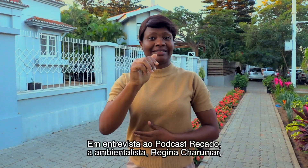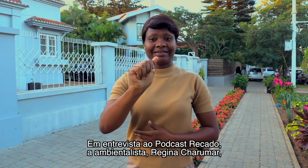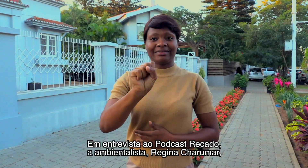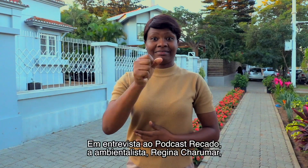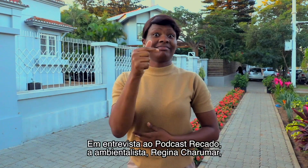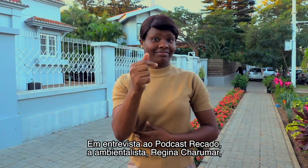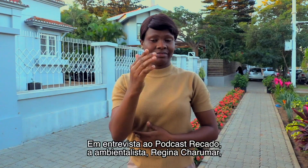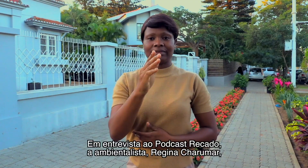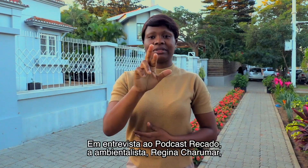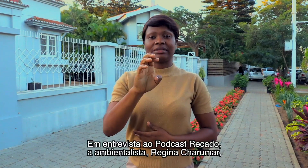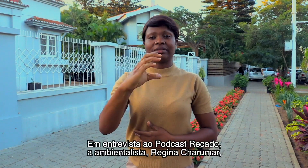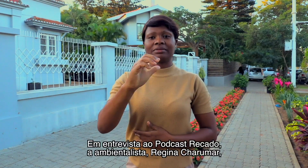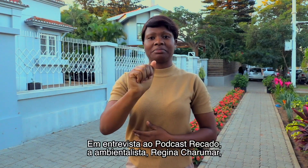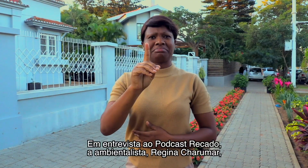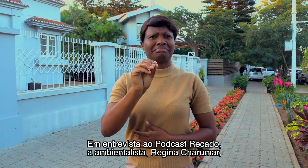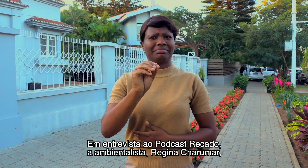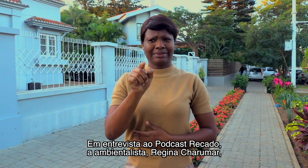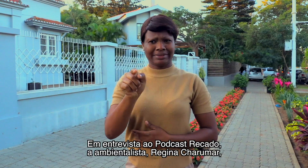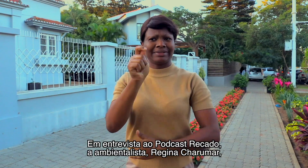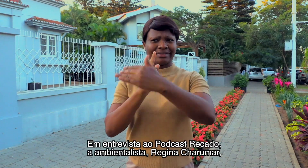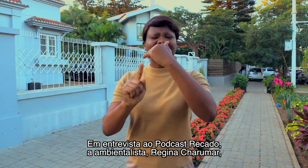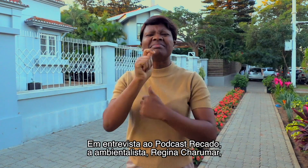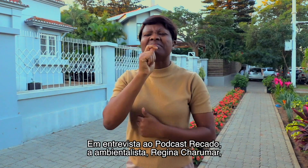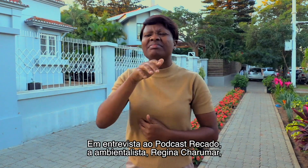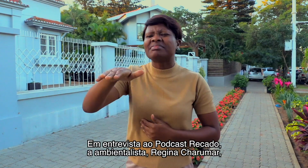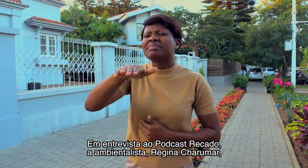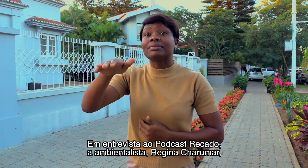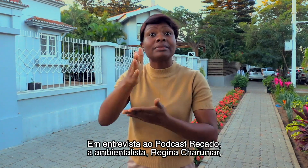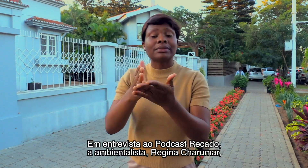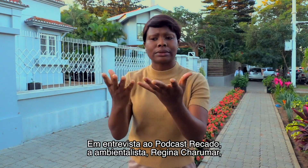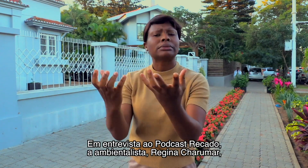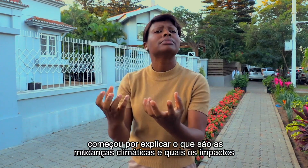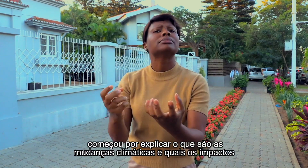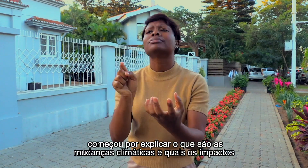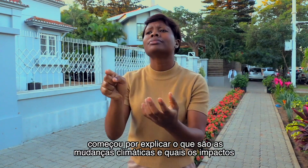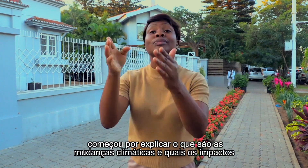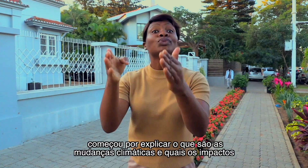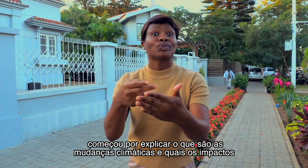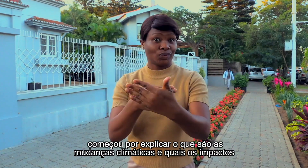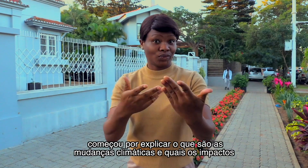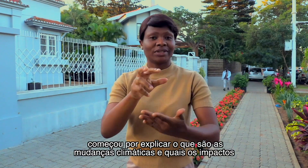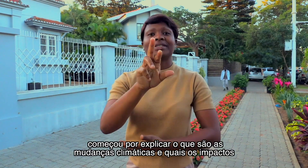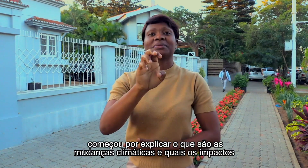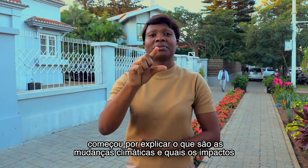Em entrevista ao podcast Recado, a ambientalista Regina Charumar começou por explicar o que são